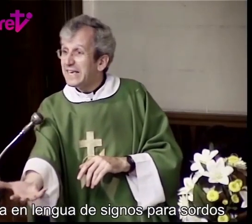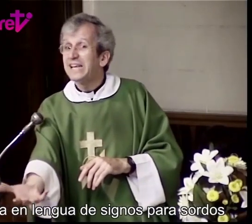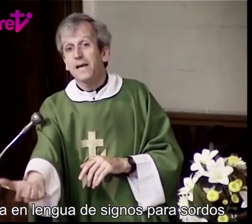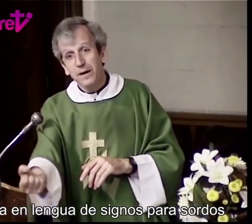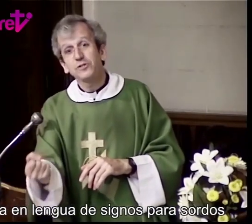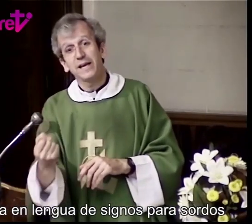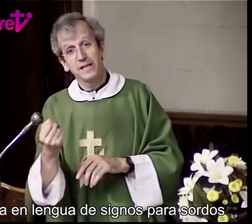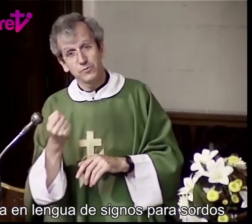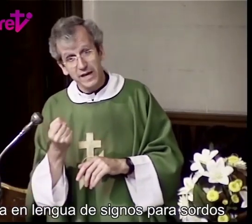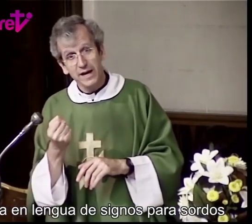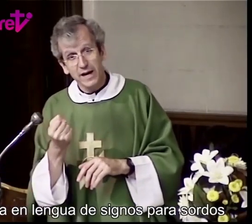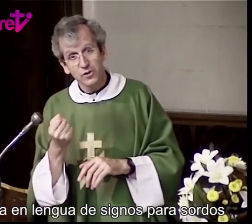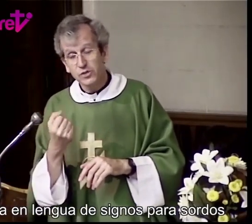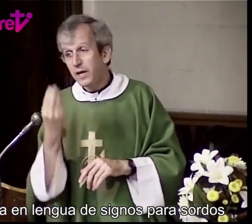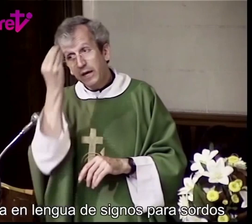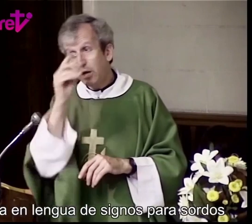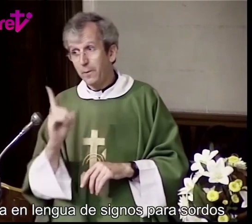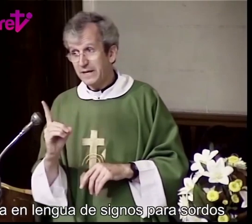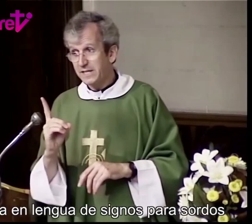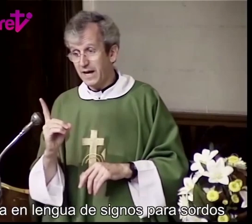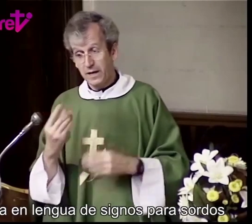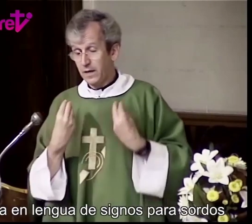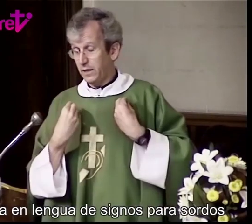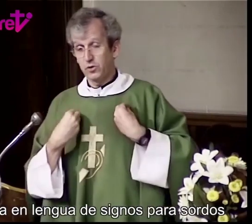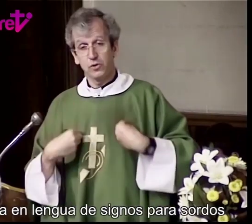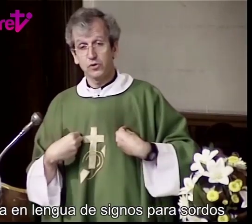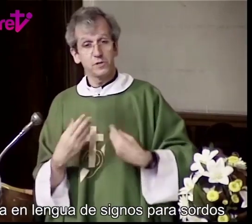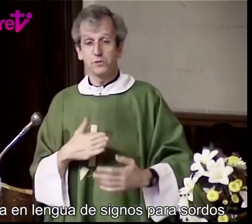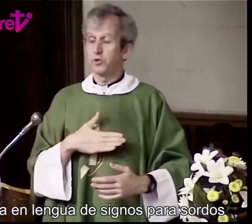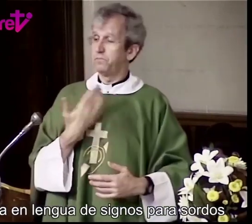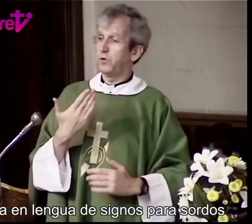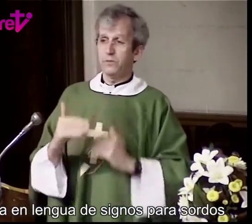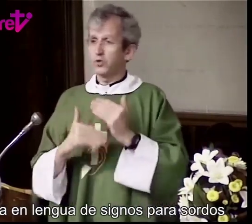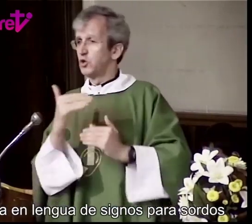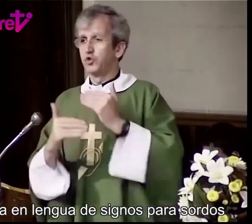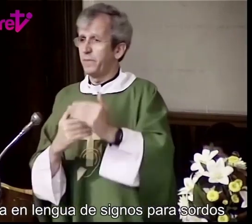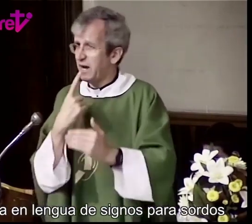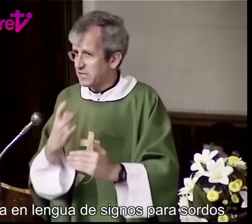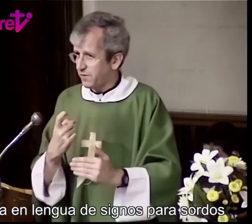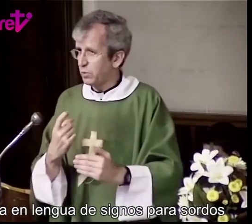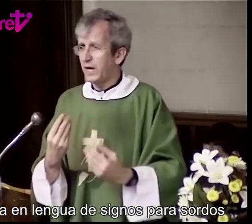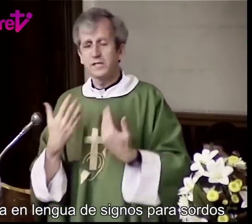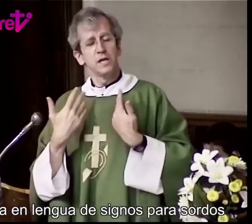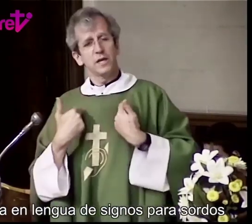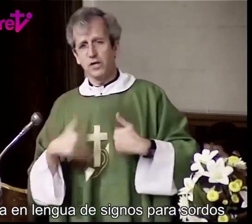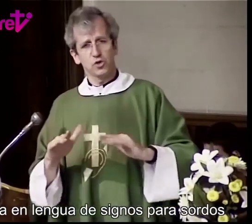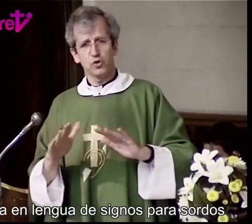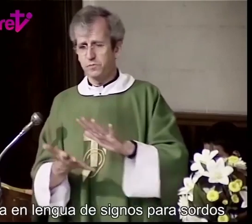esa mano es la que tenemos que agarrarnos y no pensar que nosotros mismos podremos superar las dificultades, que nosotros